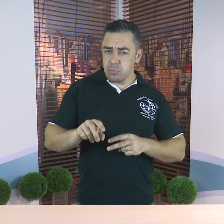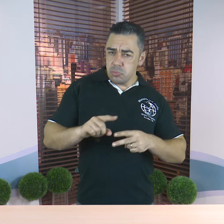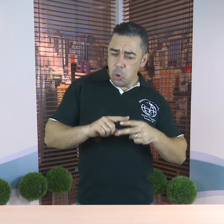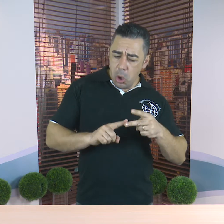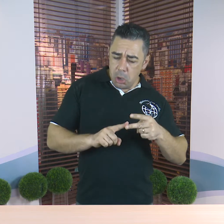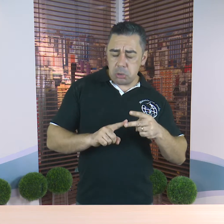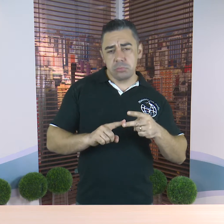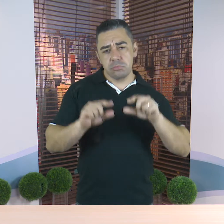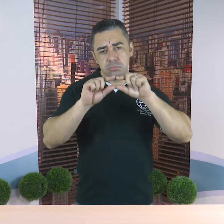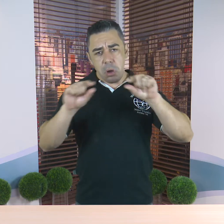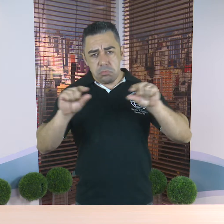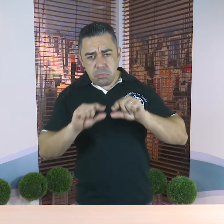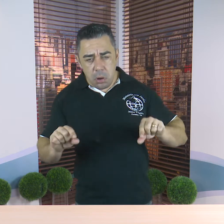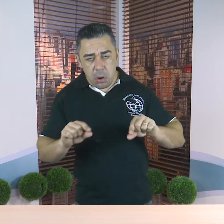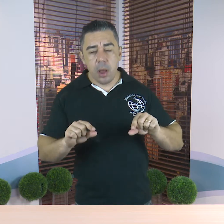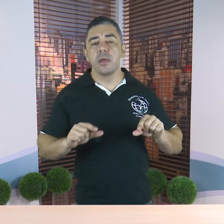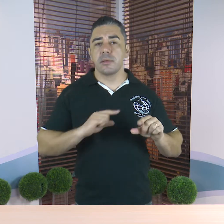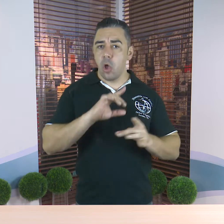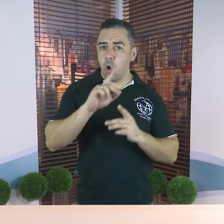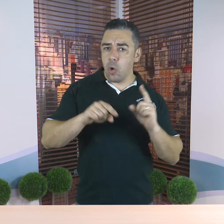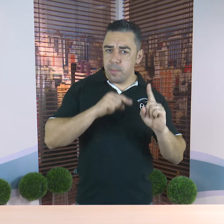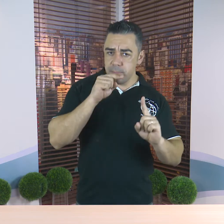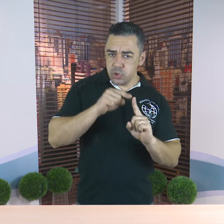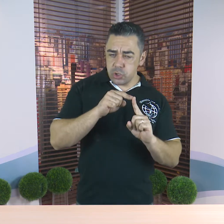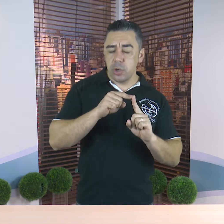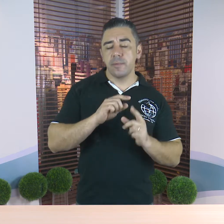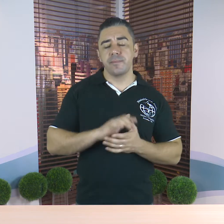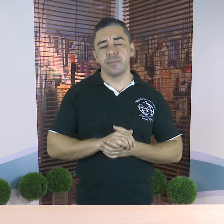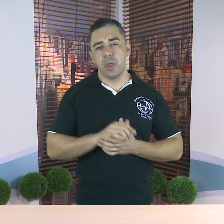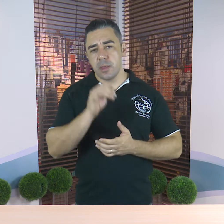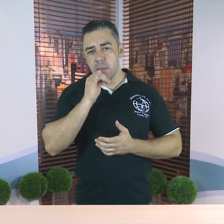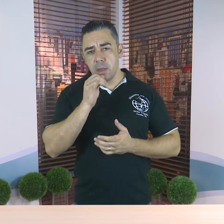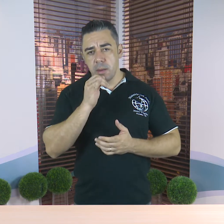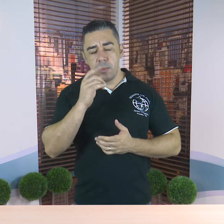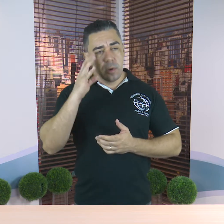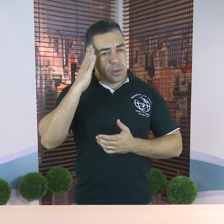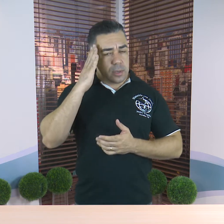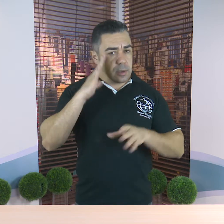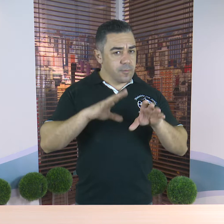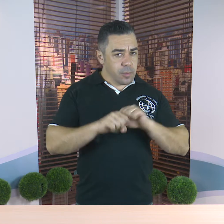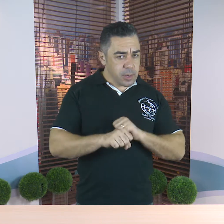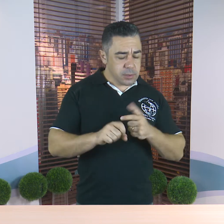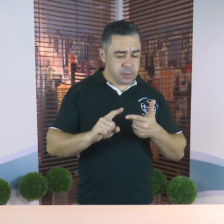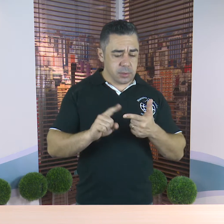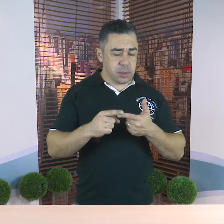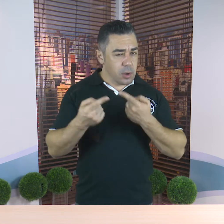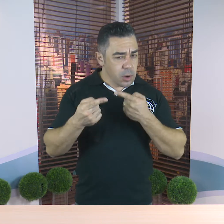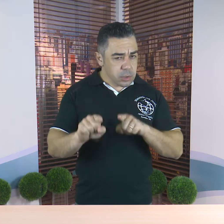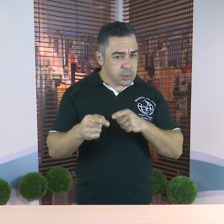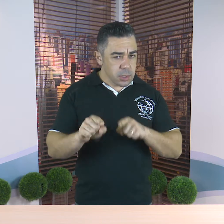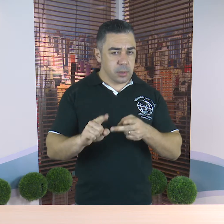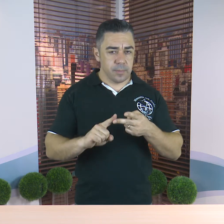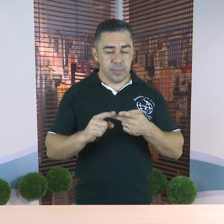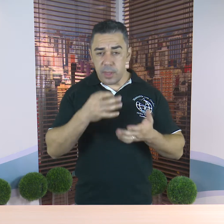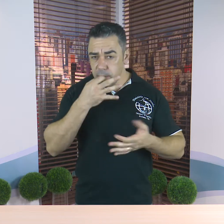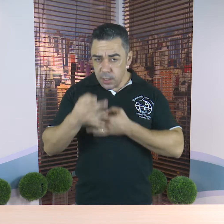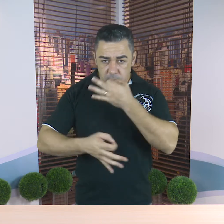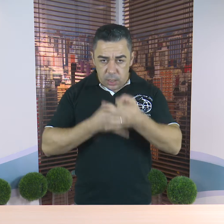linhas com diversas finalidades: formação, sátira, sarcasmo, crítica,